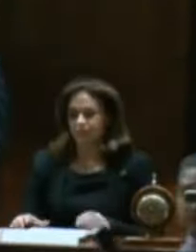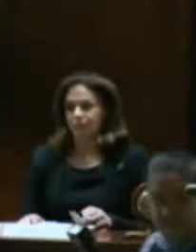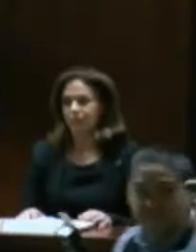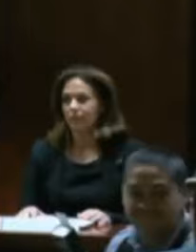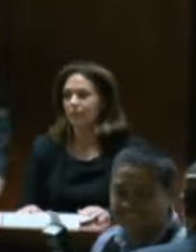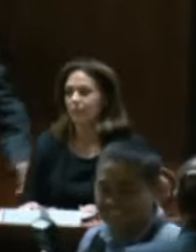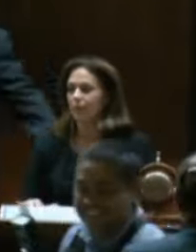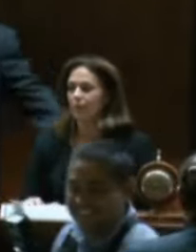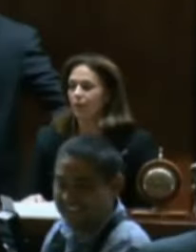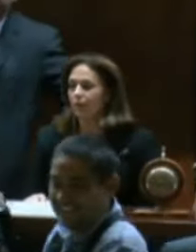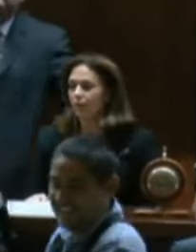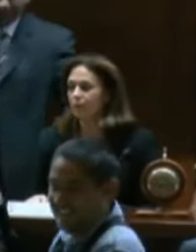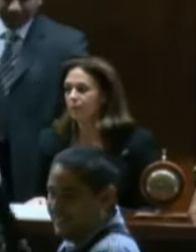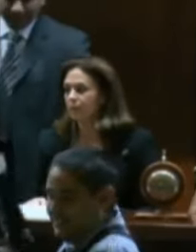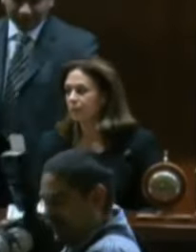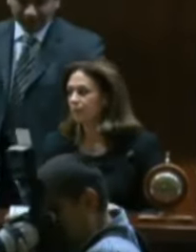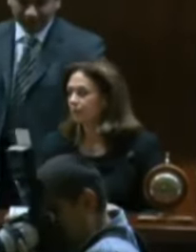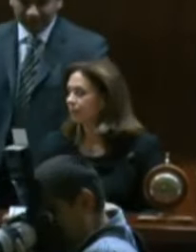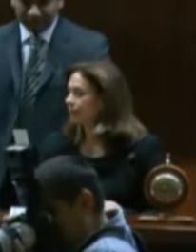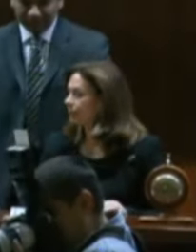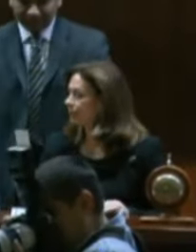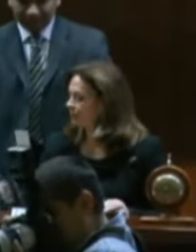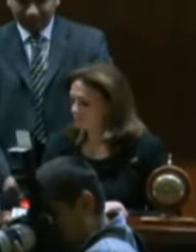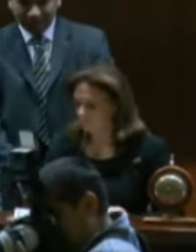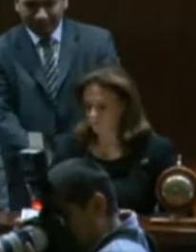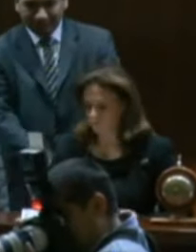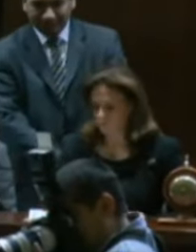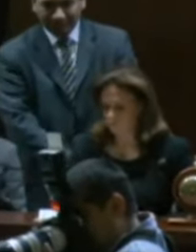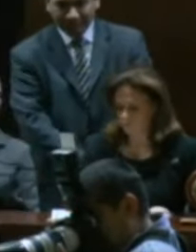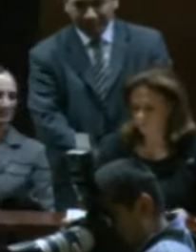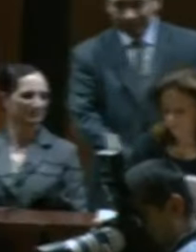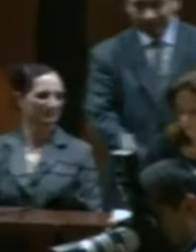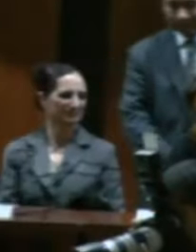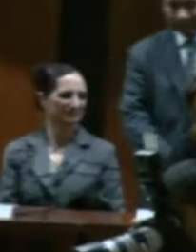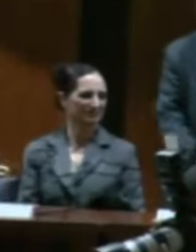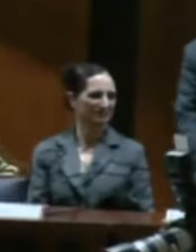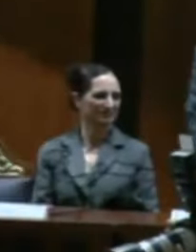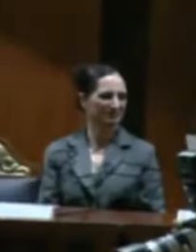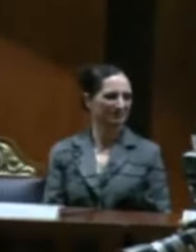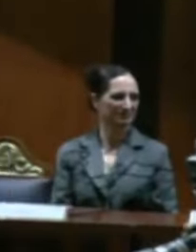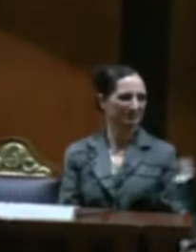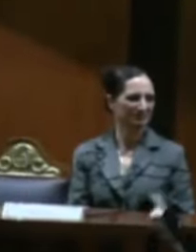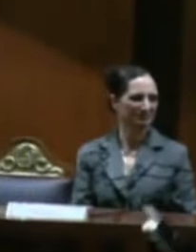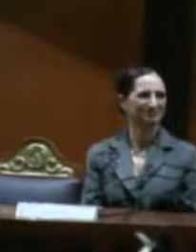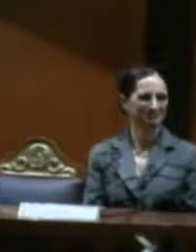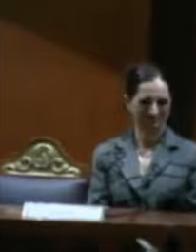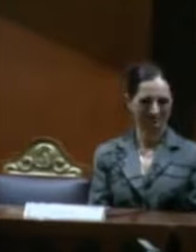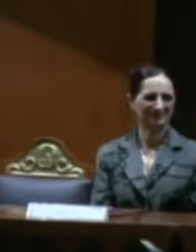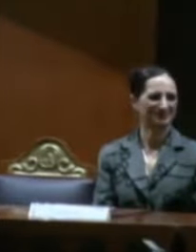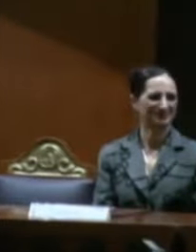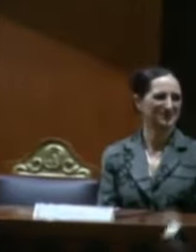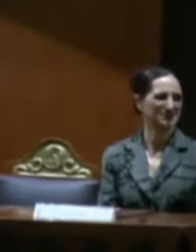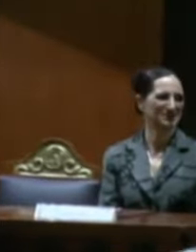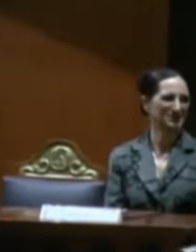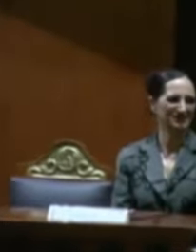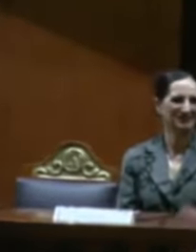enseguida escuchemos el mensaje de la directora general de fundación origen Catalina Estrada